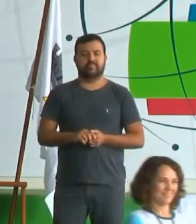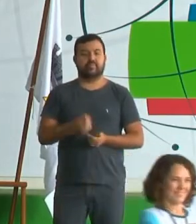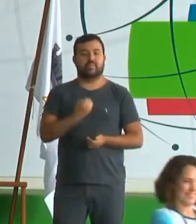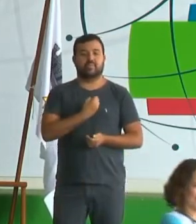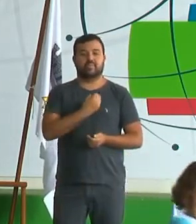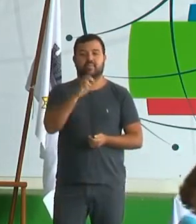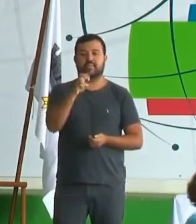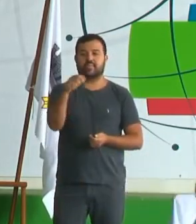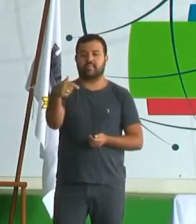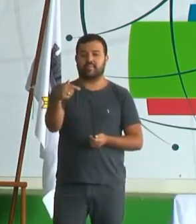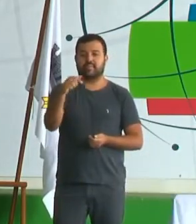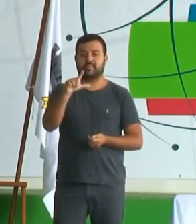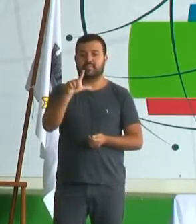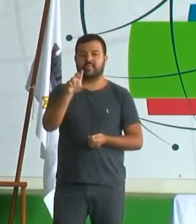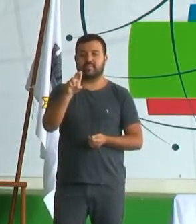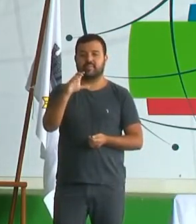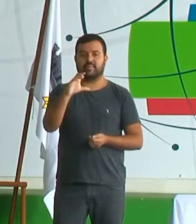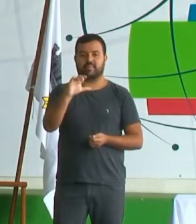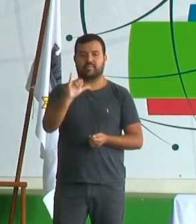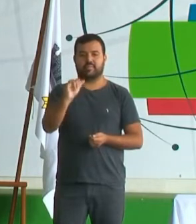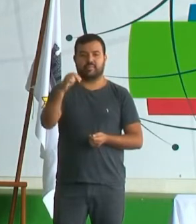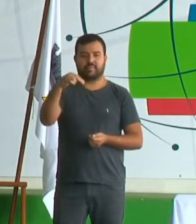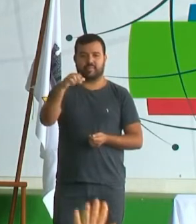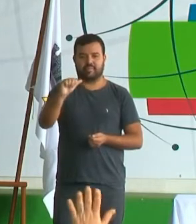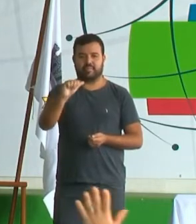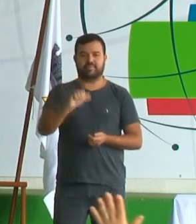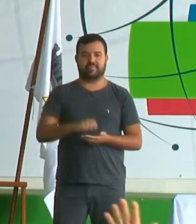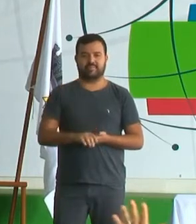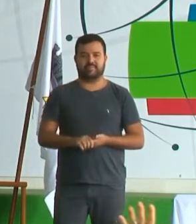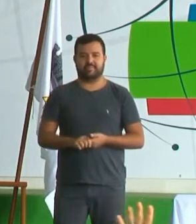Cinquenta e sete, Luciana Dias Tomás.